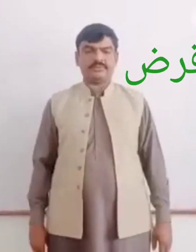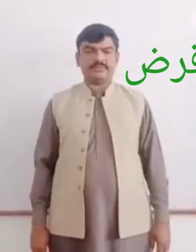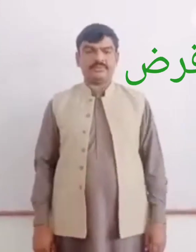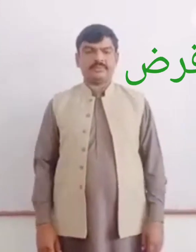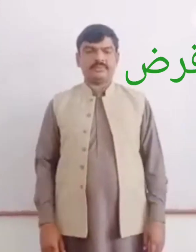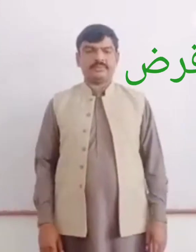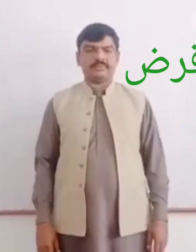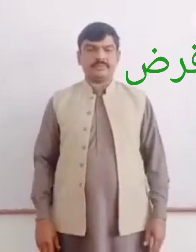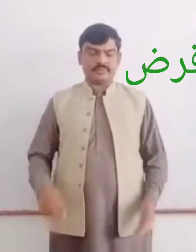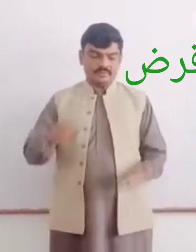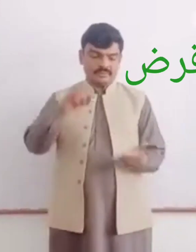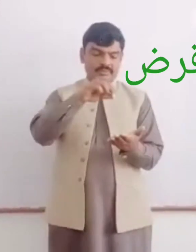कर्ज,